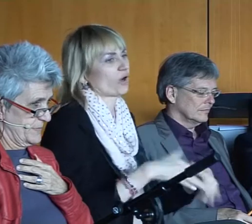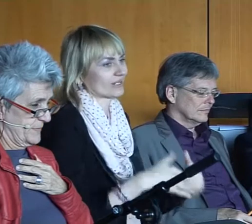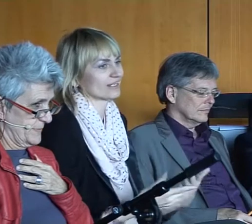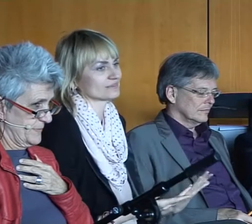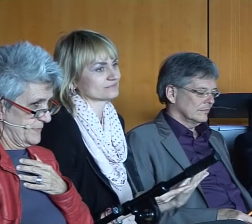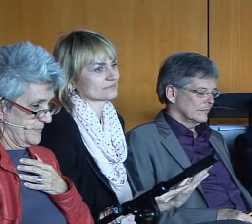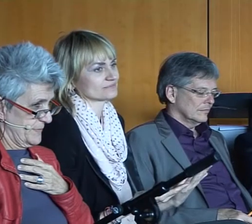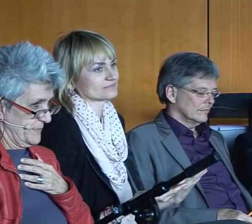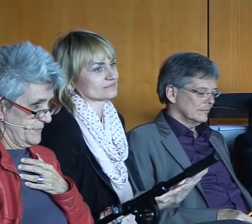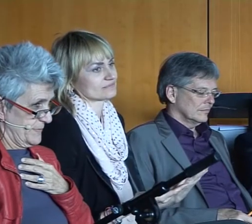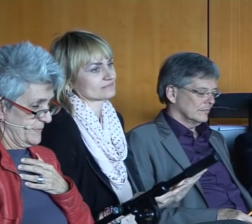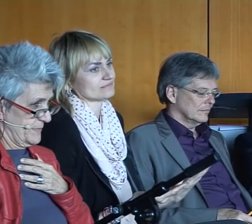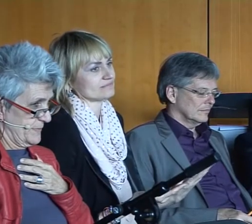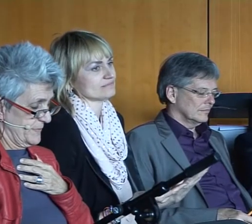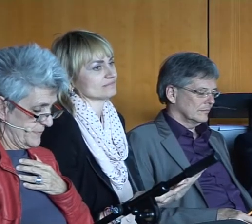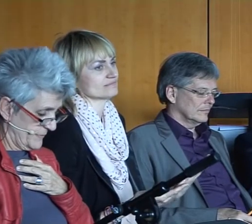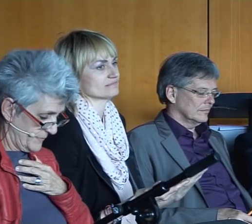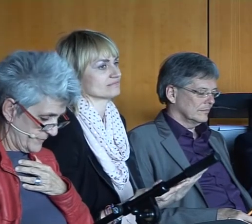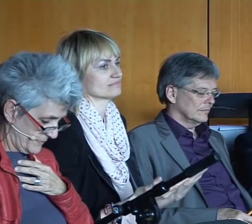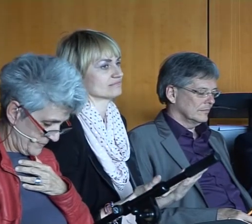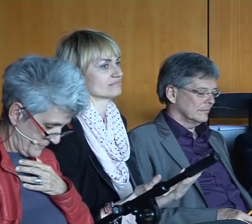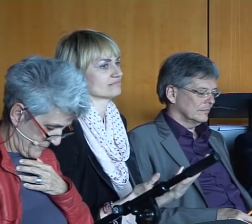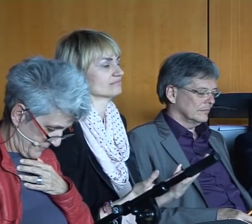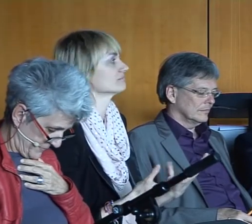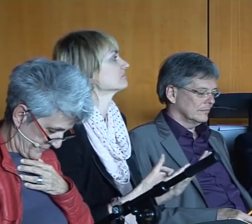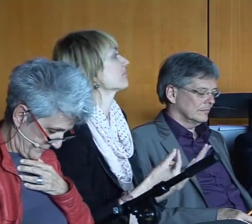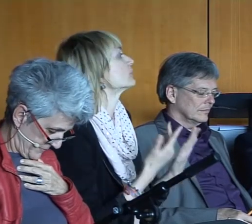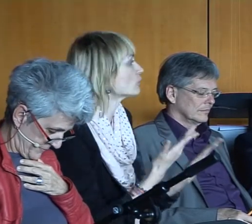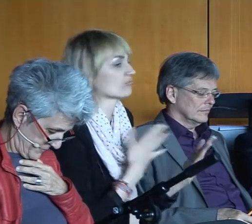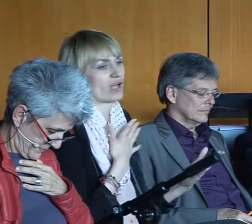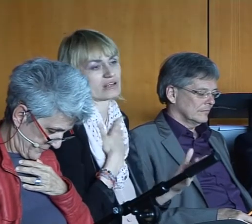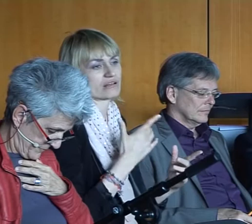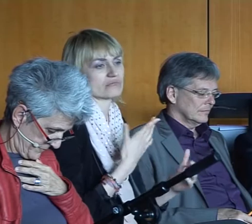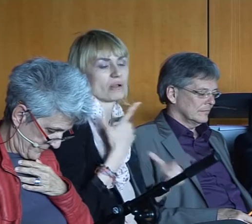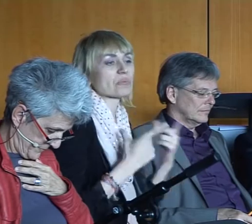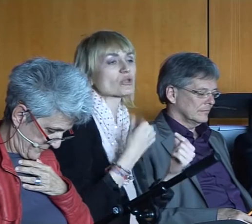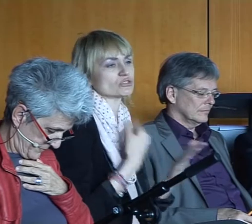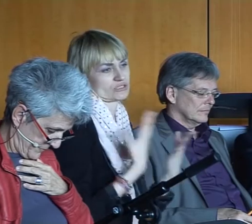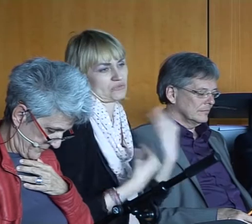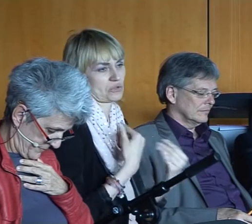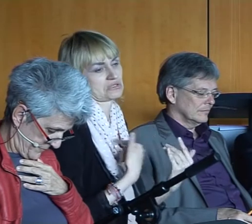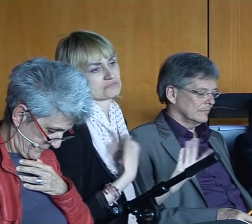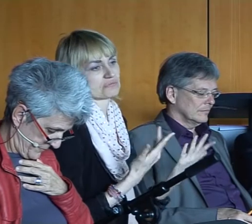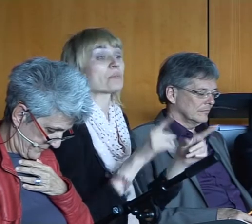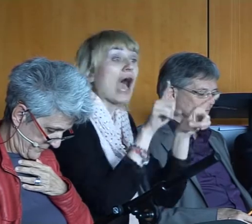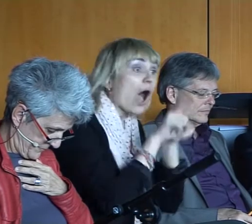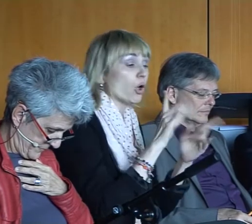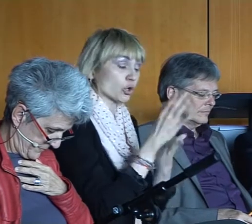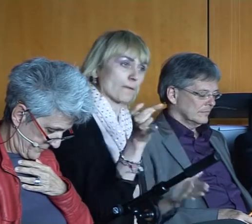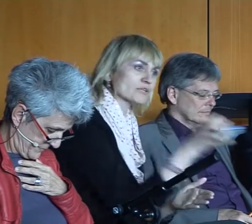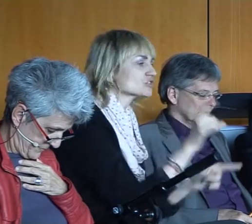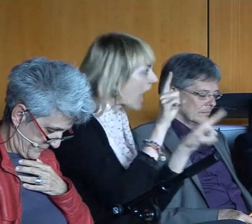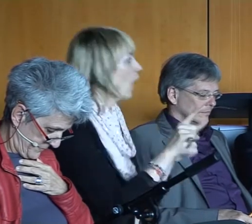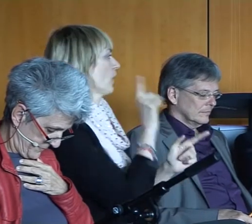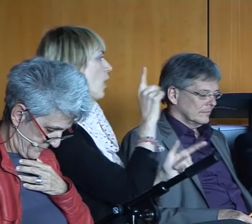in der Kommunikation. Und wenn das mal durchbrochen ist, dann läuft es ganz gut. Gut, das ist in meinem Leben eigentlich immer